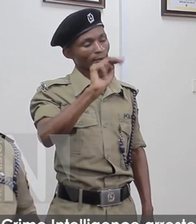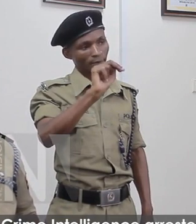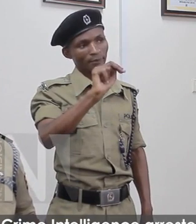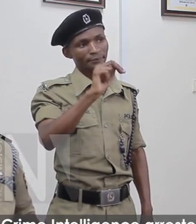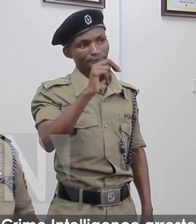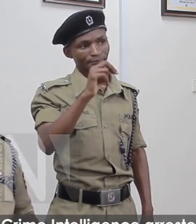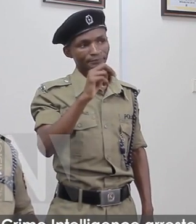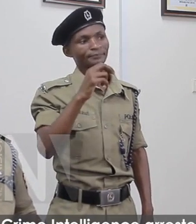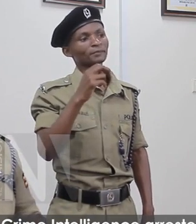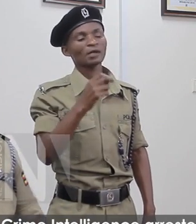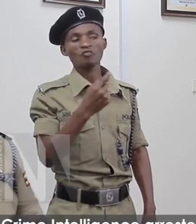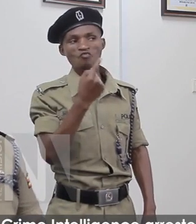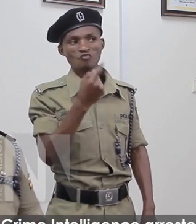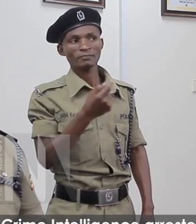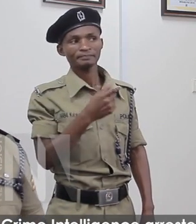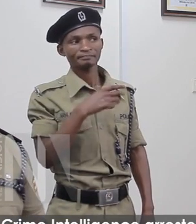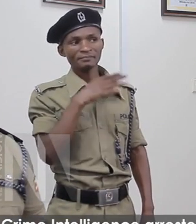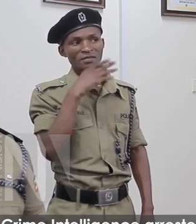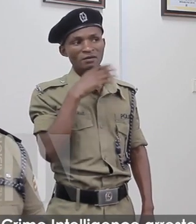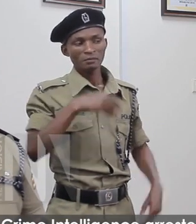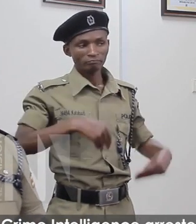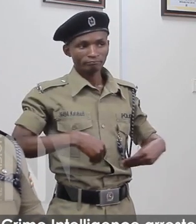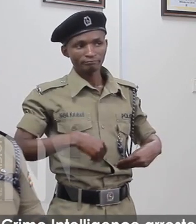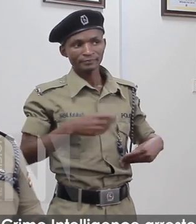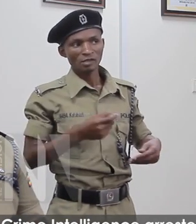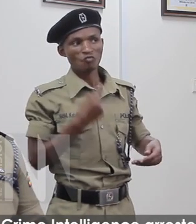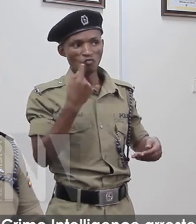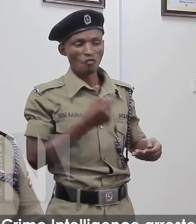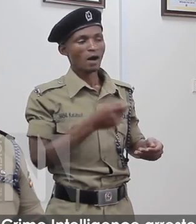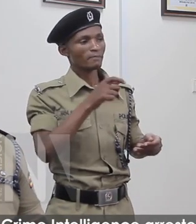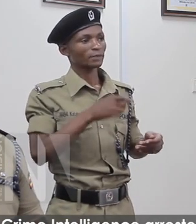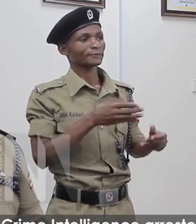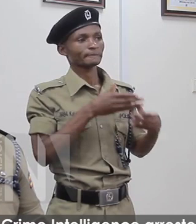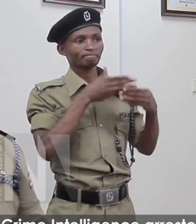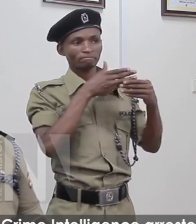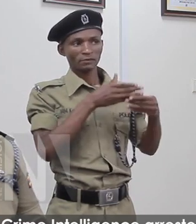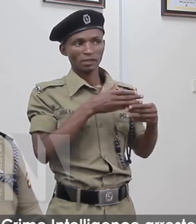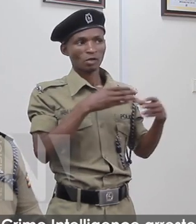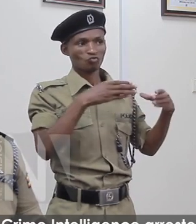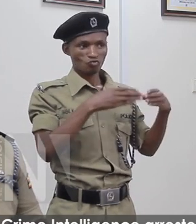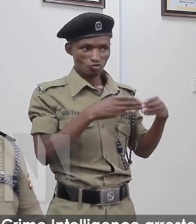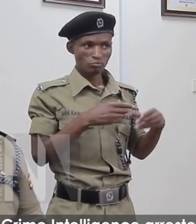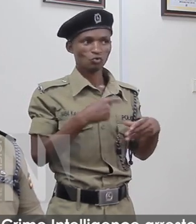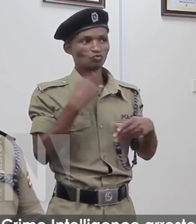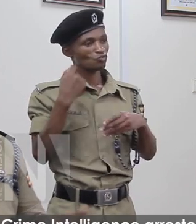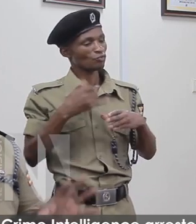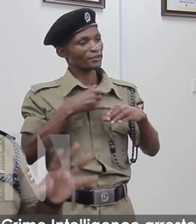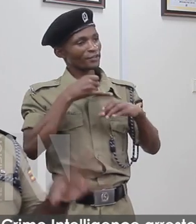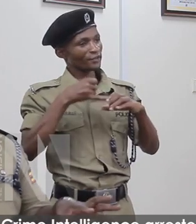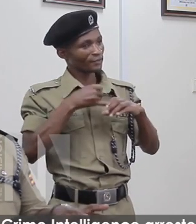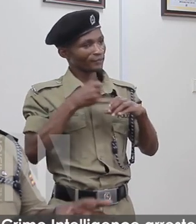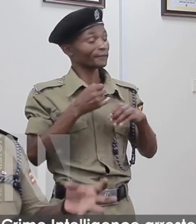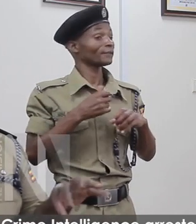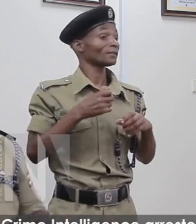bakulidde yomu kwaba bazze bakulira obubondo obadde bwenyigidde okubbira abantu